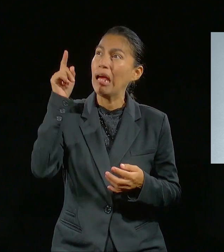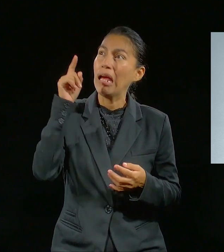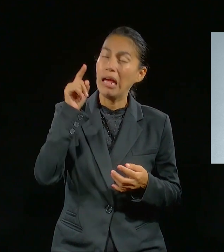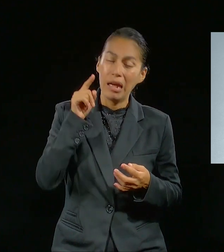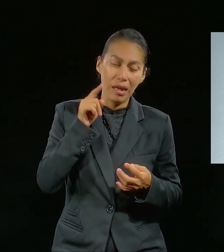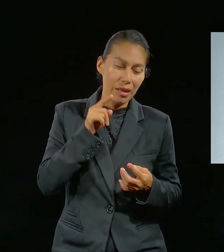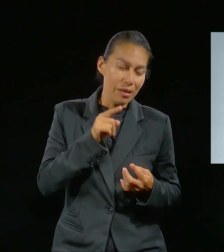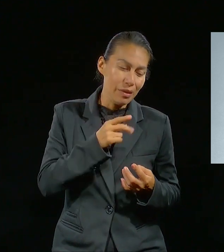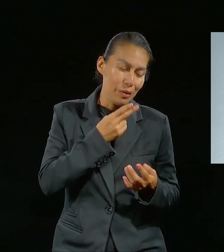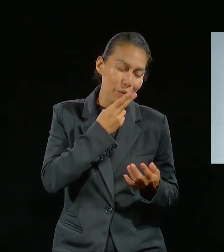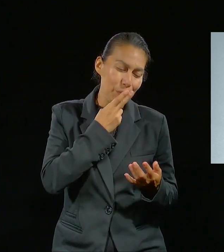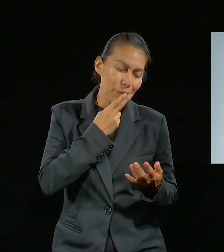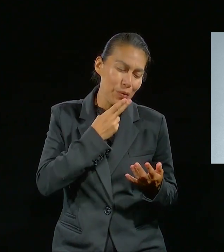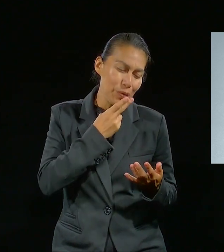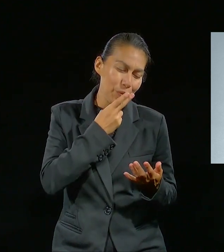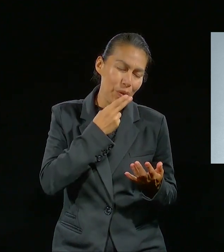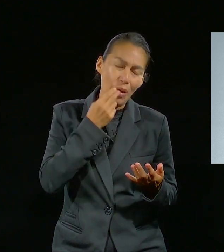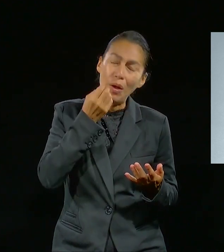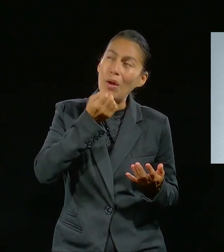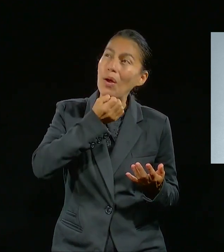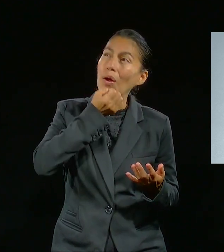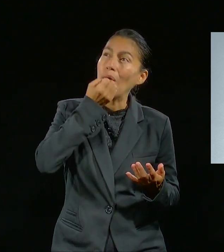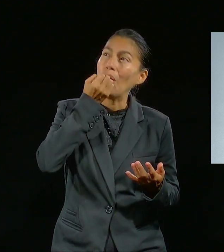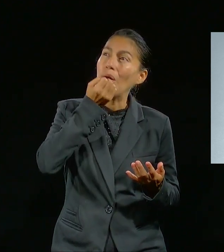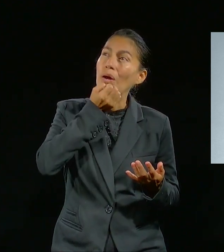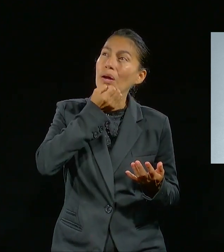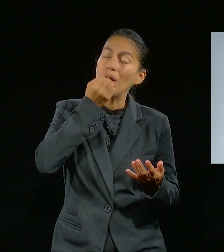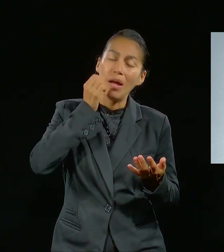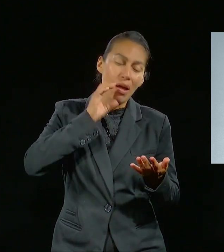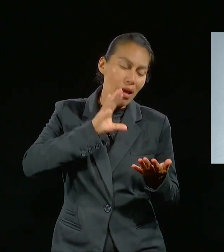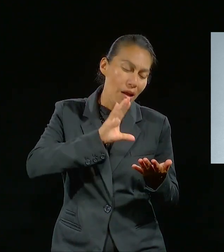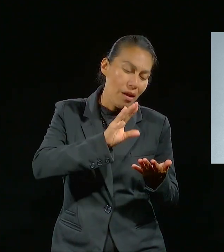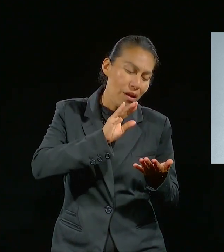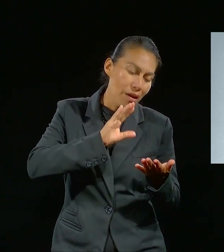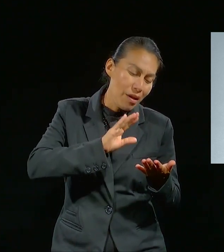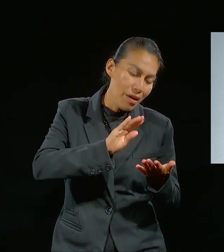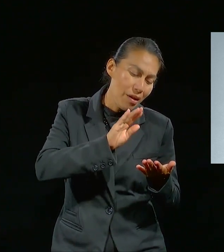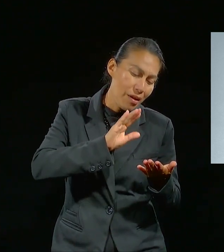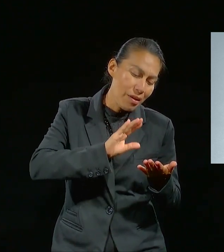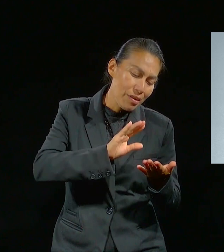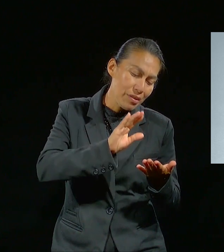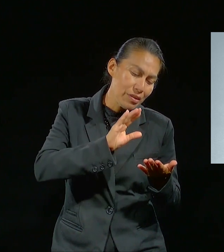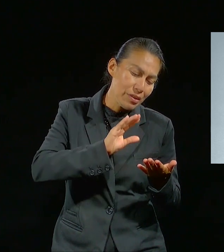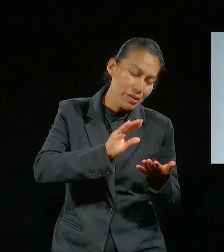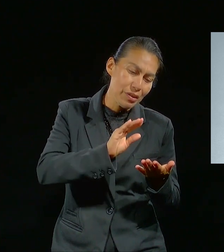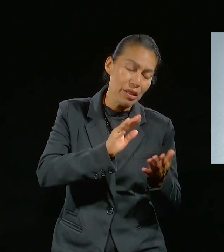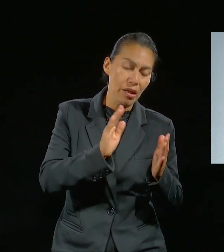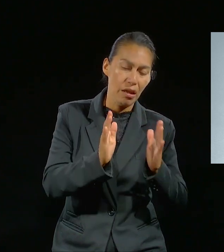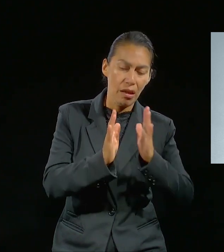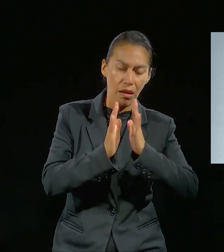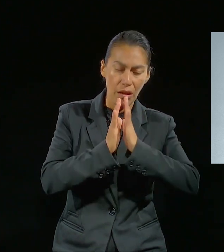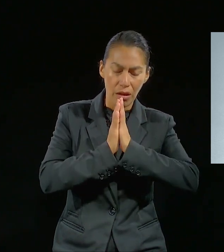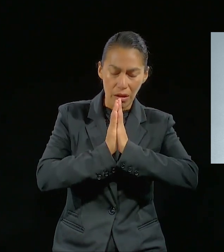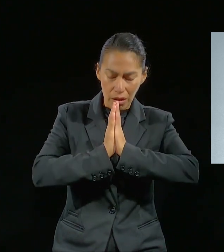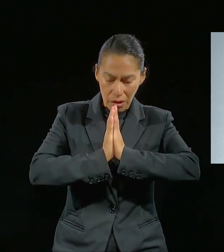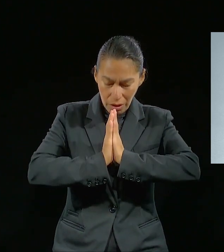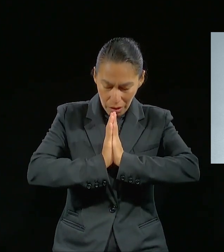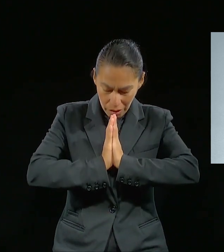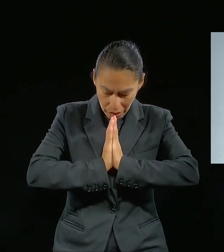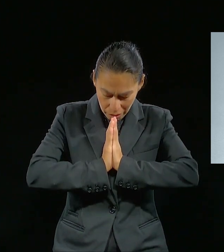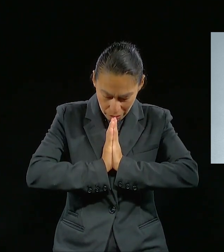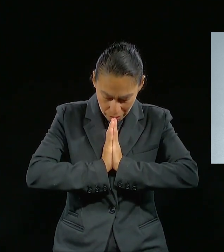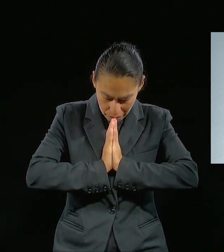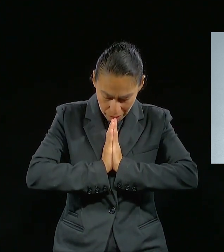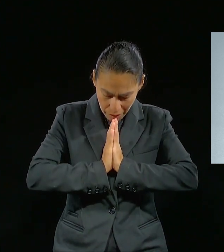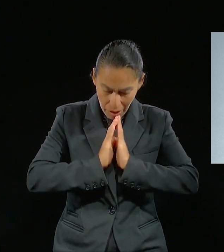ella puso en tu boca la dulzura de la oración primera balbucida, y plegando tus manos